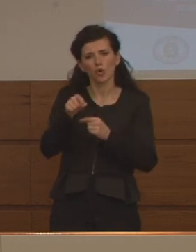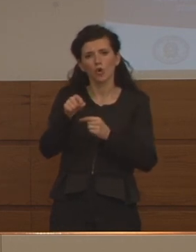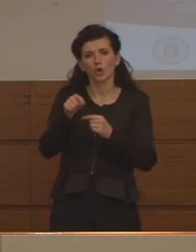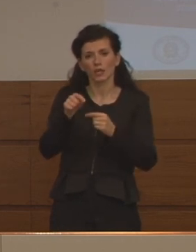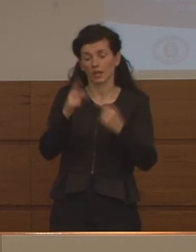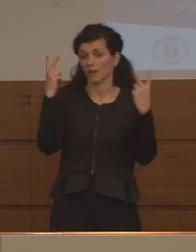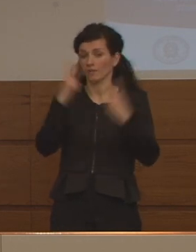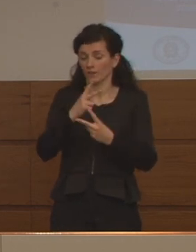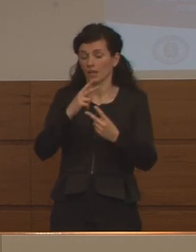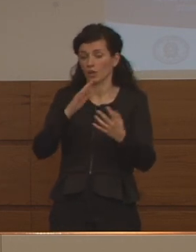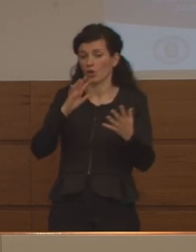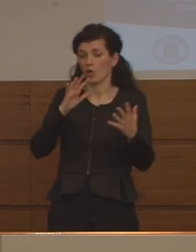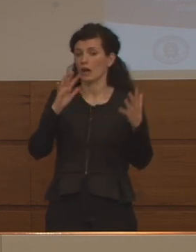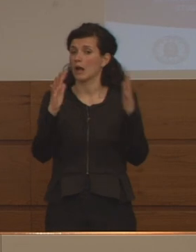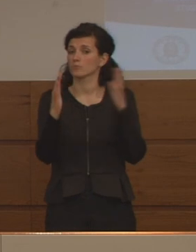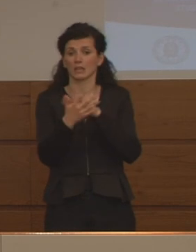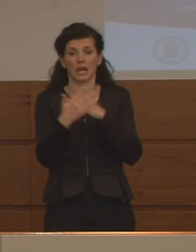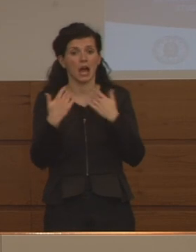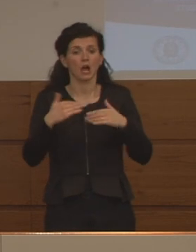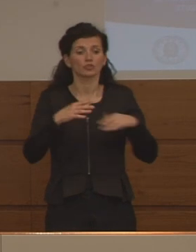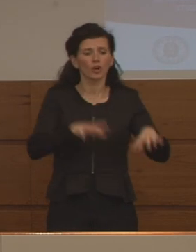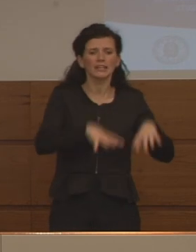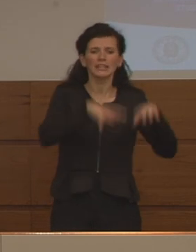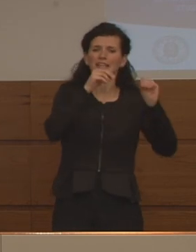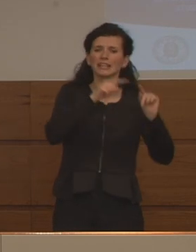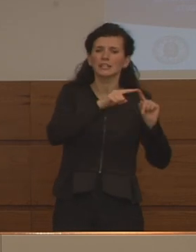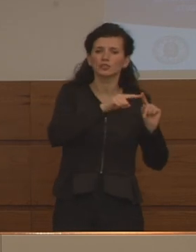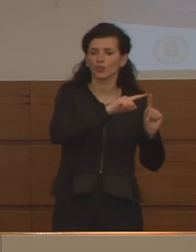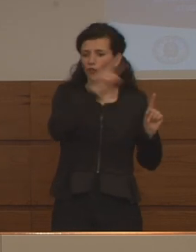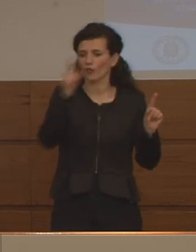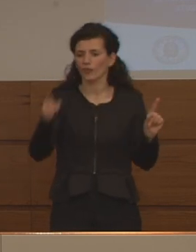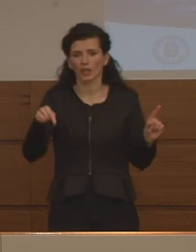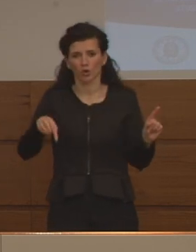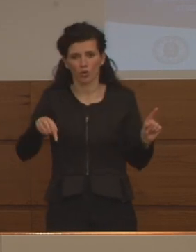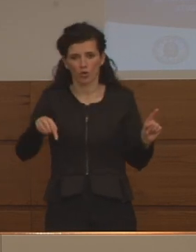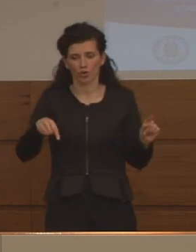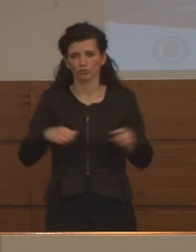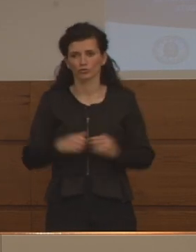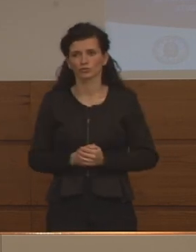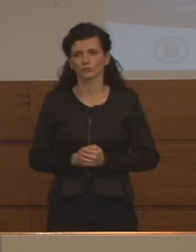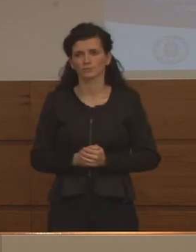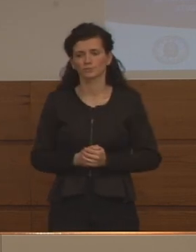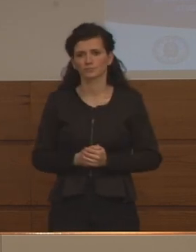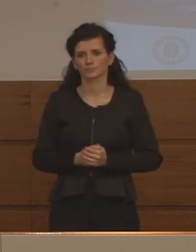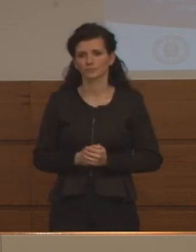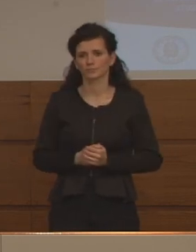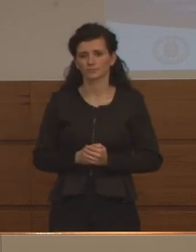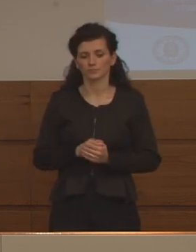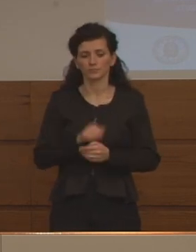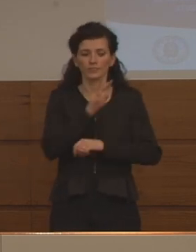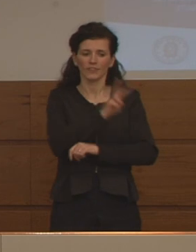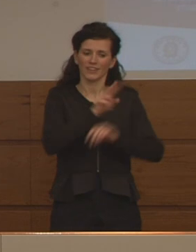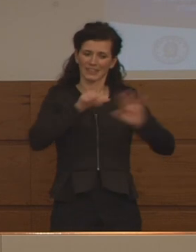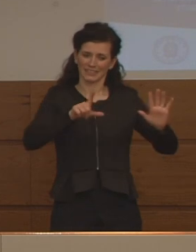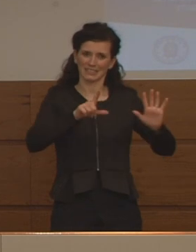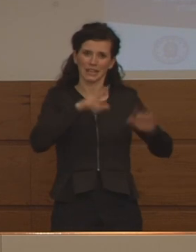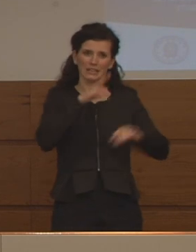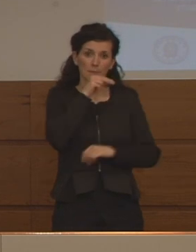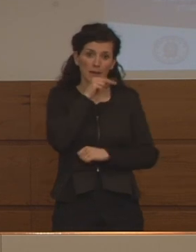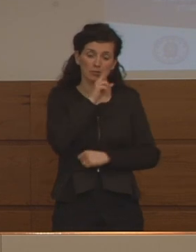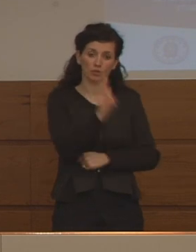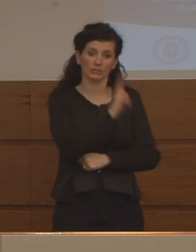nei nodi giorni a cui facevo prima riferimento il 27 di marzo i